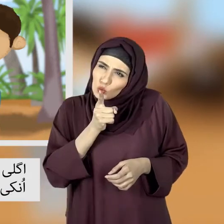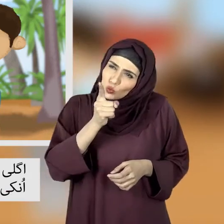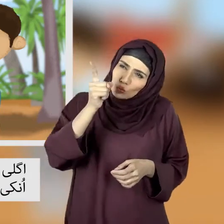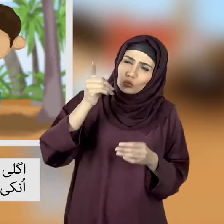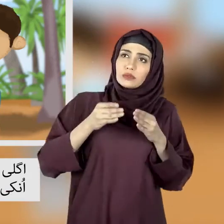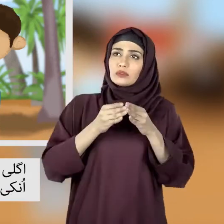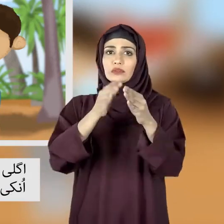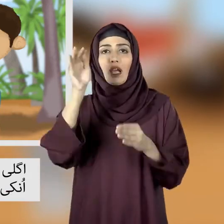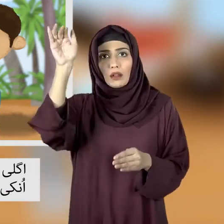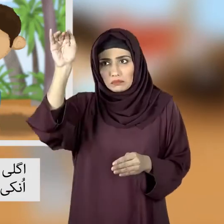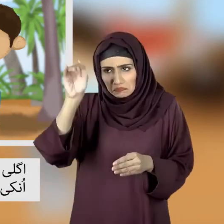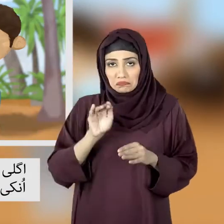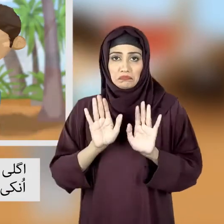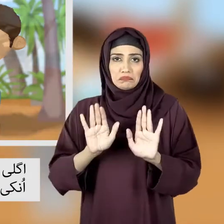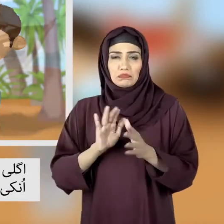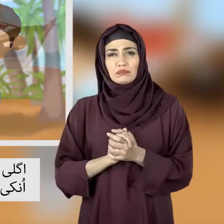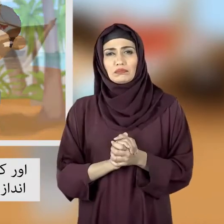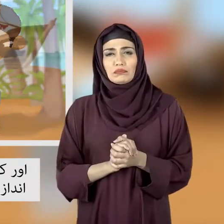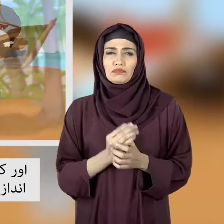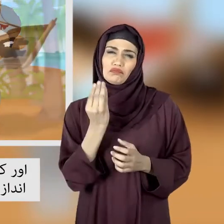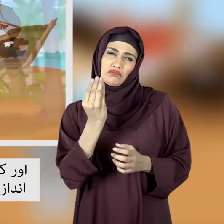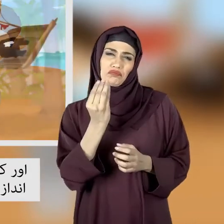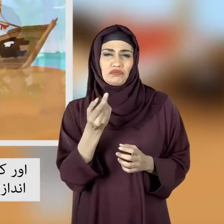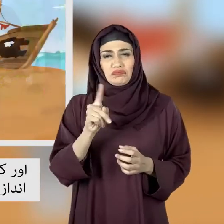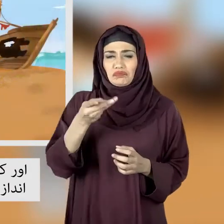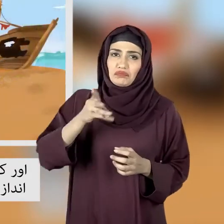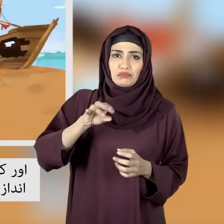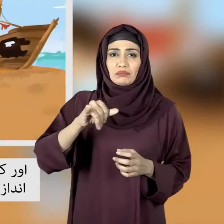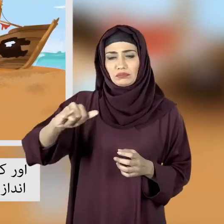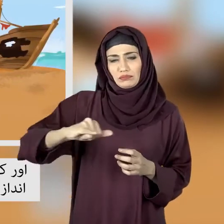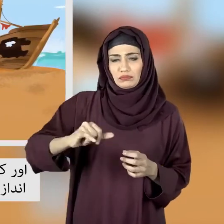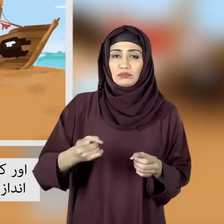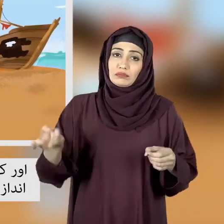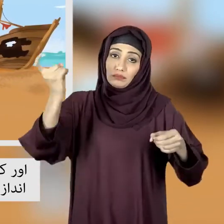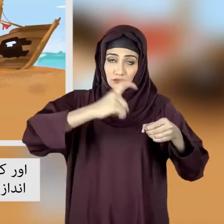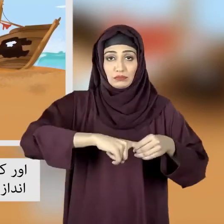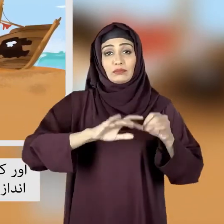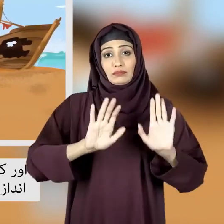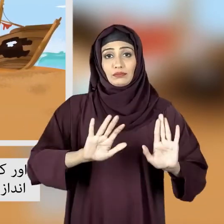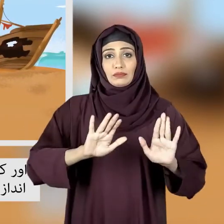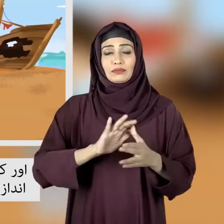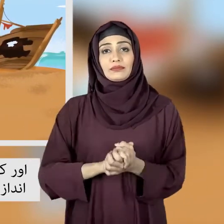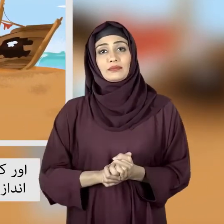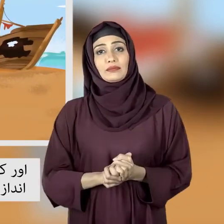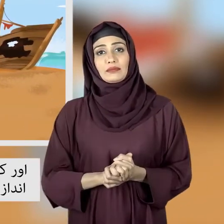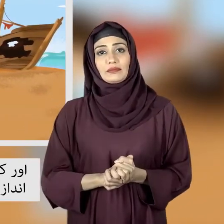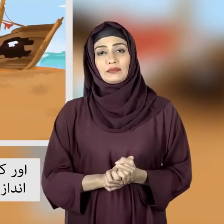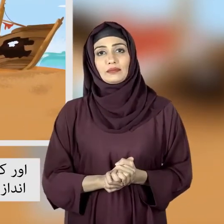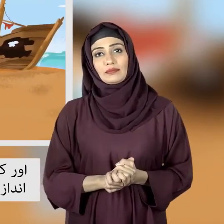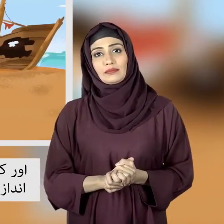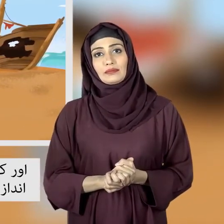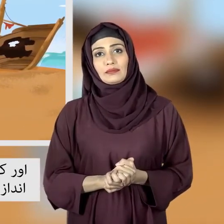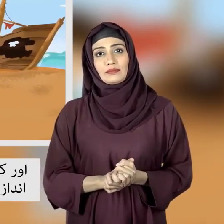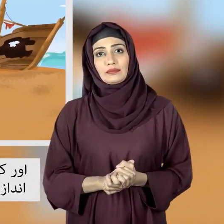ایک جہاز ان کی جانب آ رہا ہے اور کچھ دنوں میں جہاز ان کے جزیرے پر لنگر انداز ہوگا۔